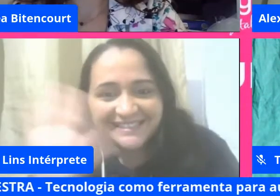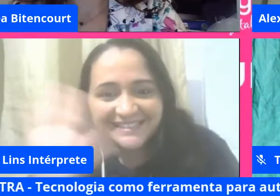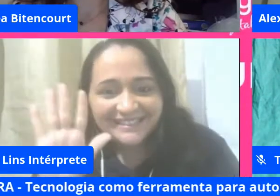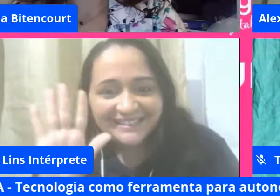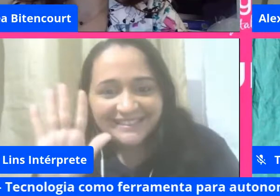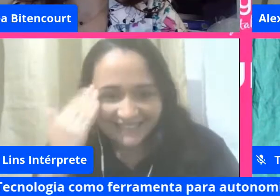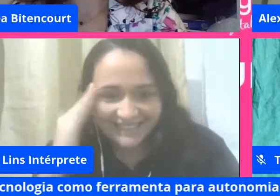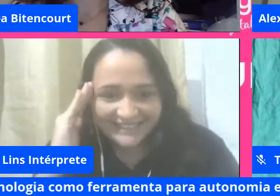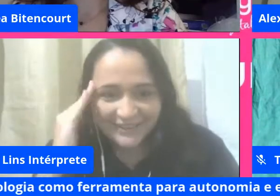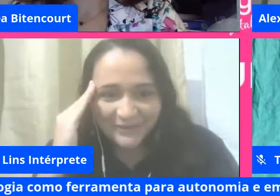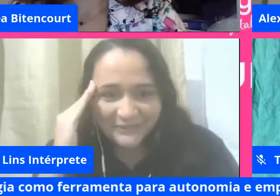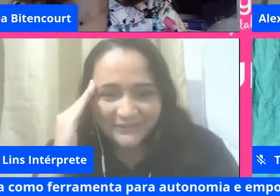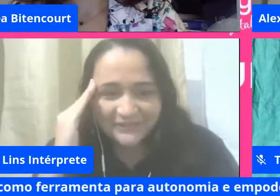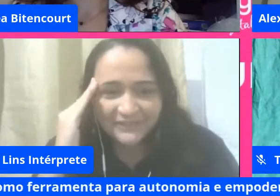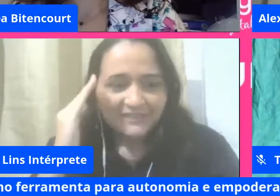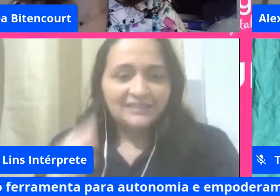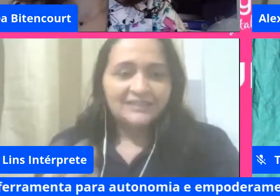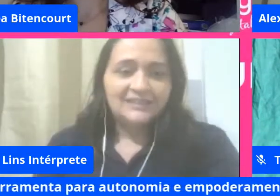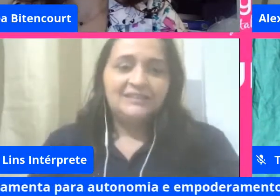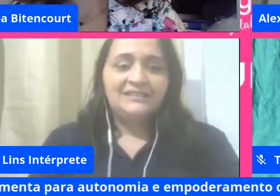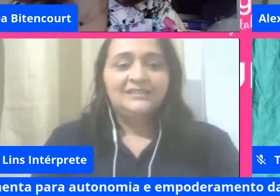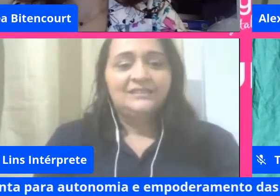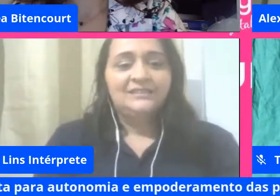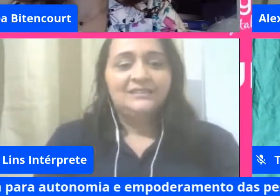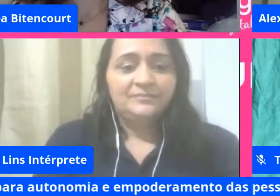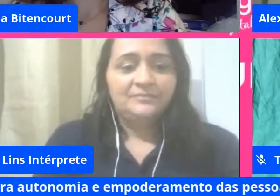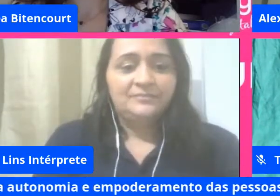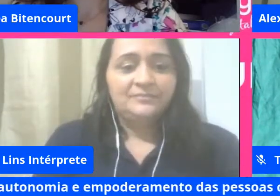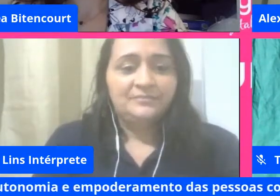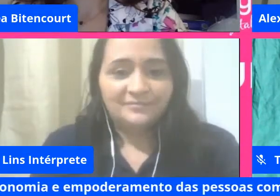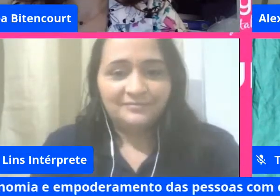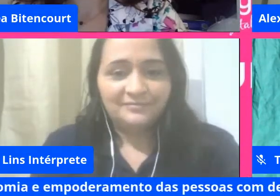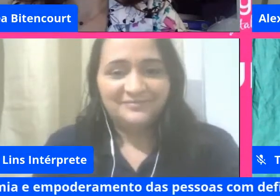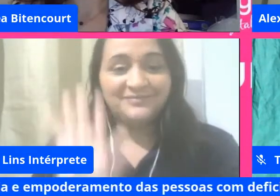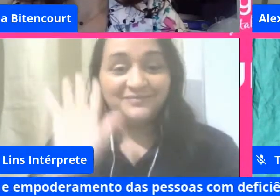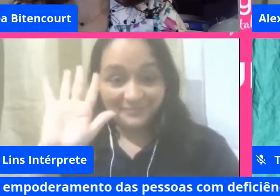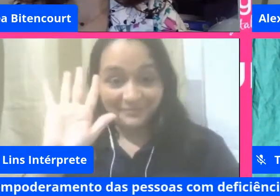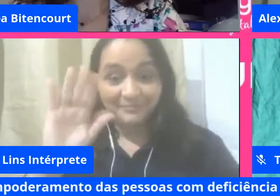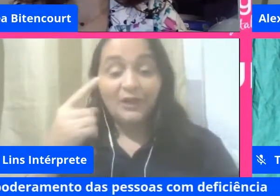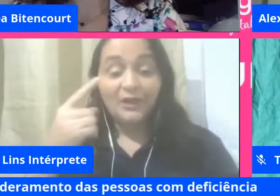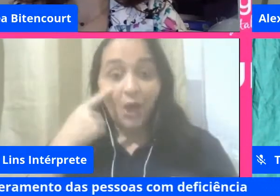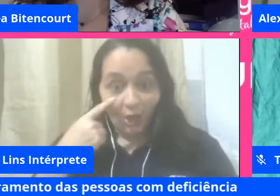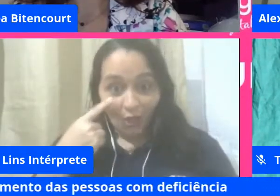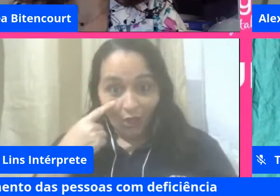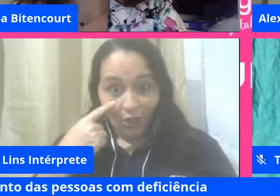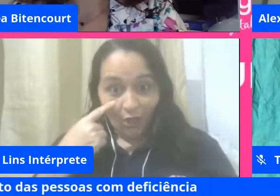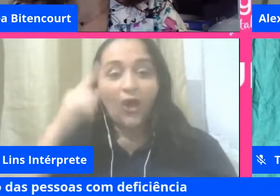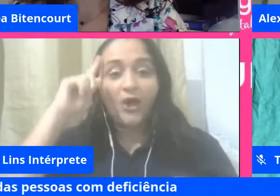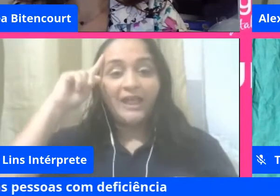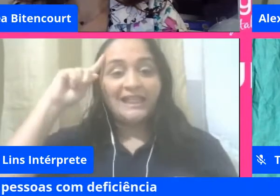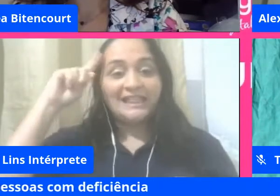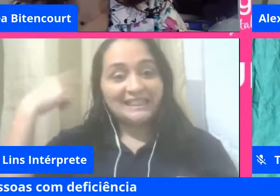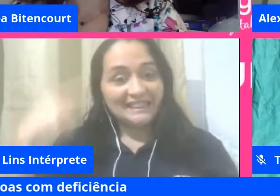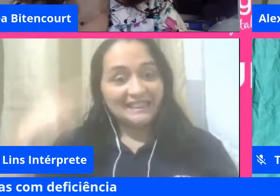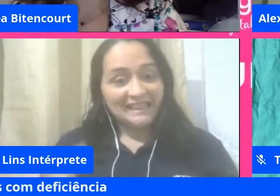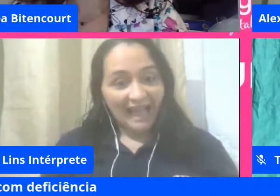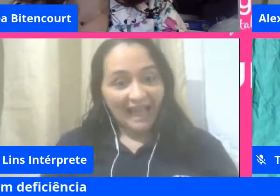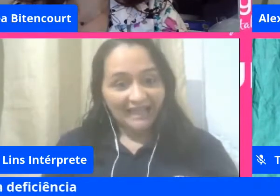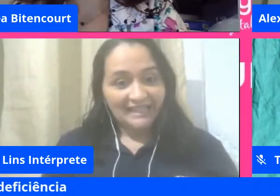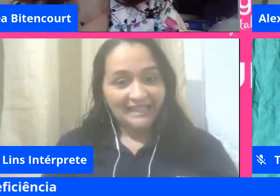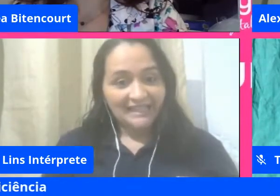Da minha parte, sim. Se o André conseguir botar o vídeo lá. É que acho que o vídeo está com dificuldade também.